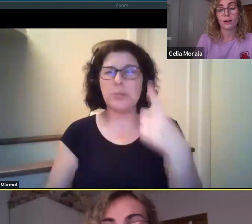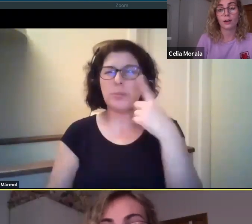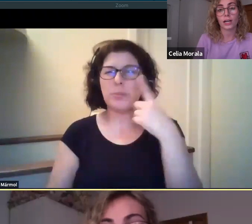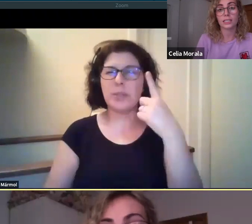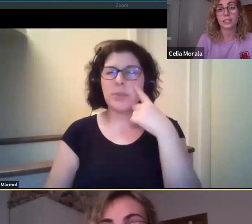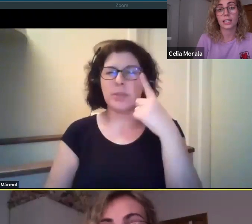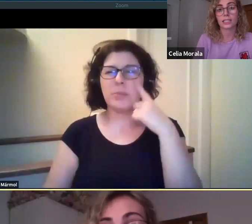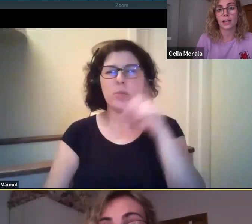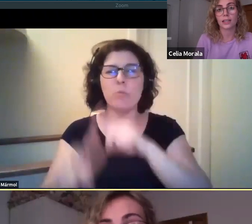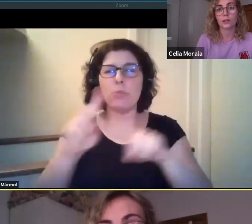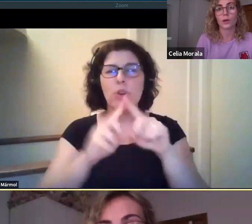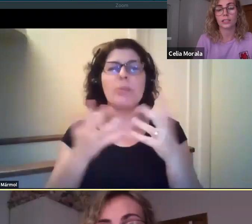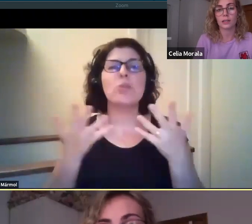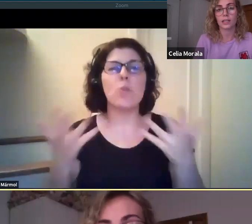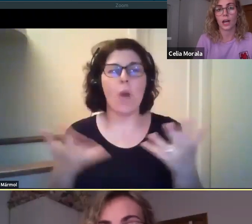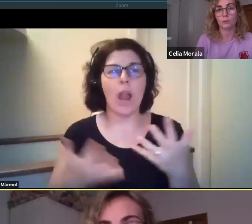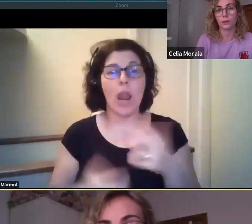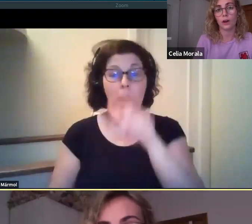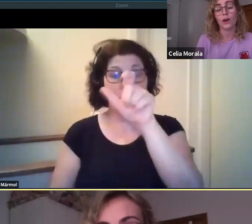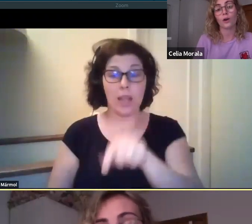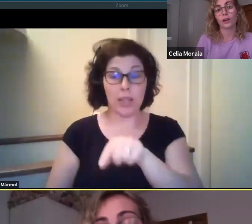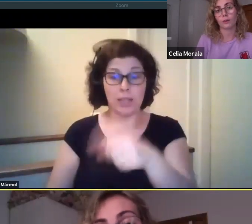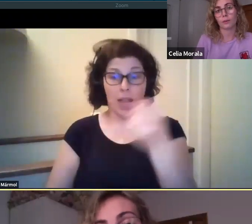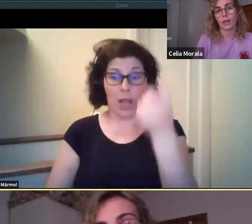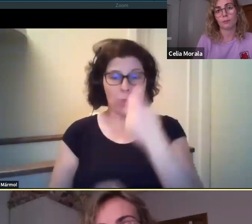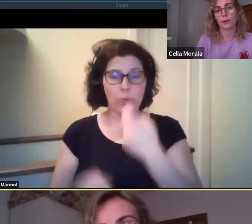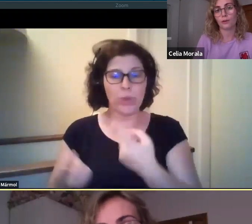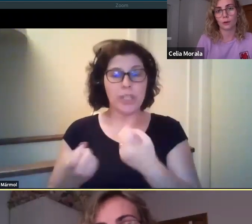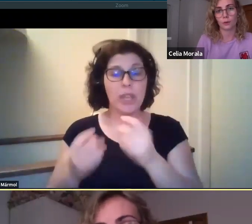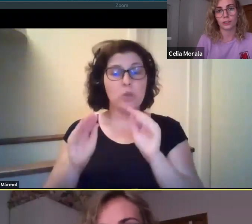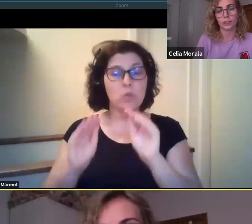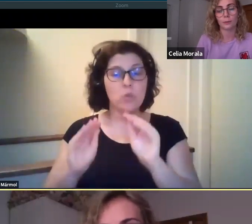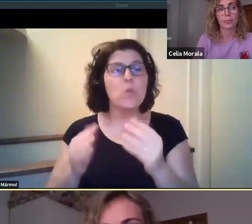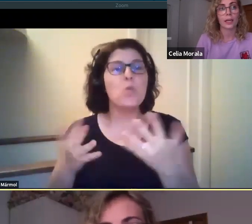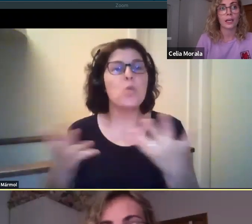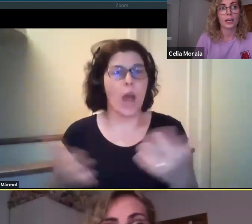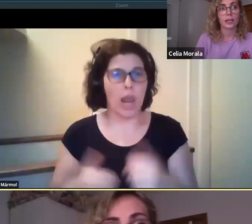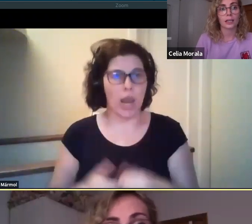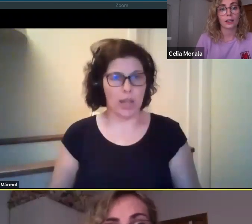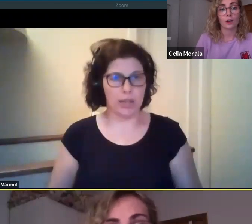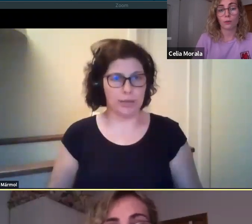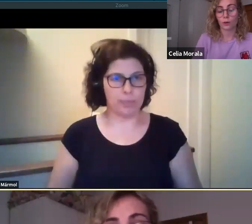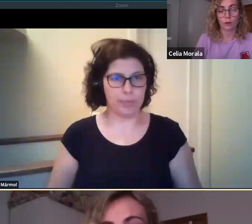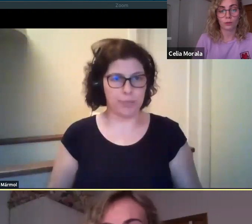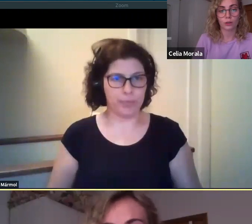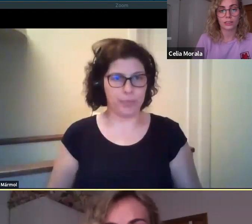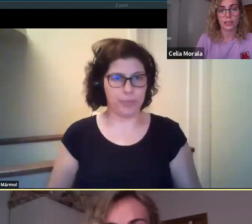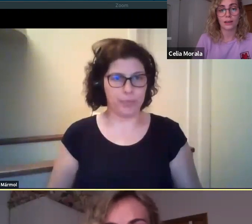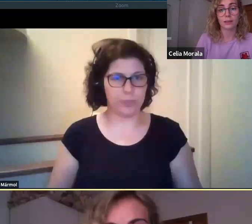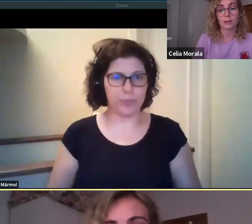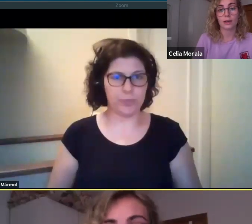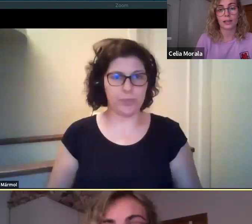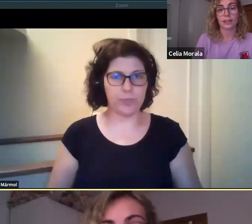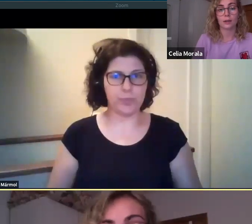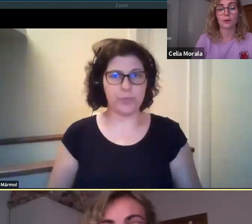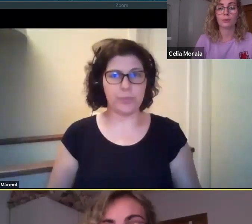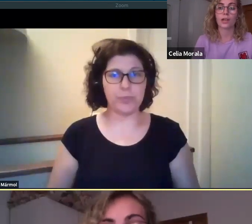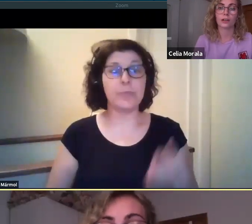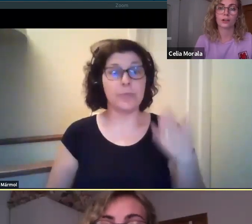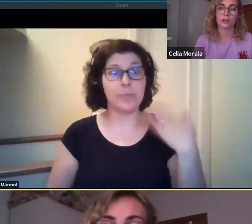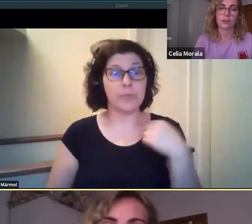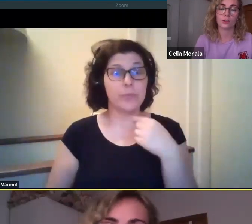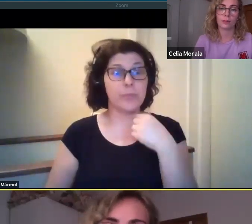a la hora de valorar las necesidades educativas del alumno con enfermedad poco frecuente. Como os comentaba, debido a que ya el